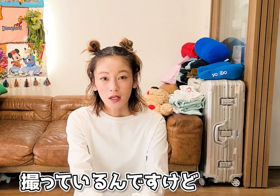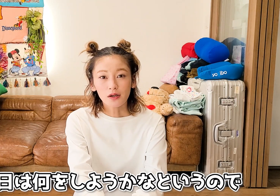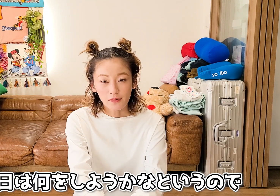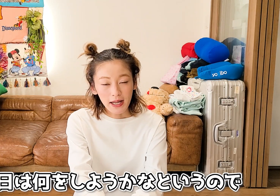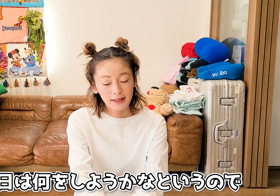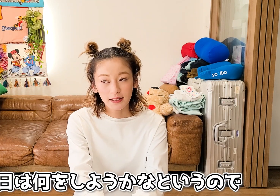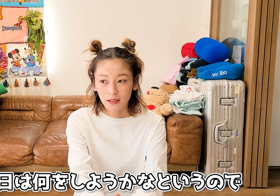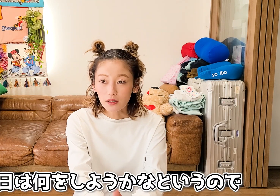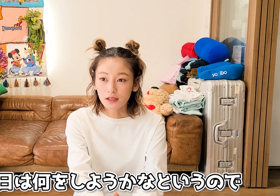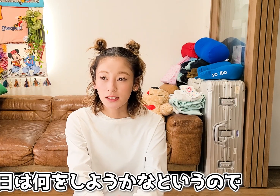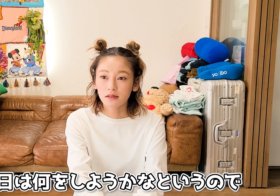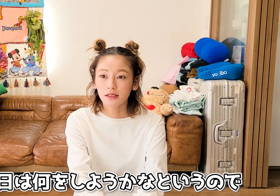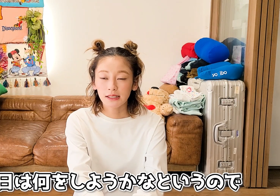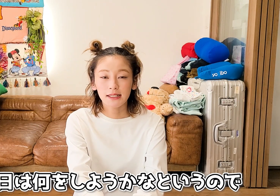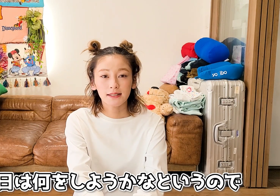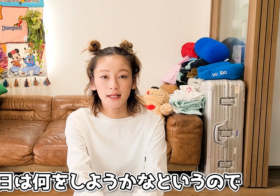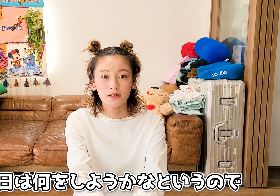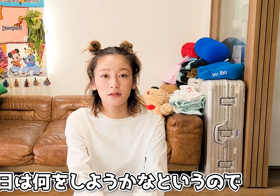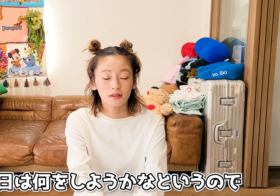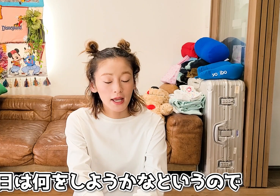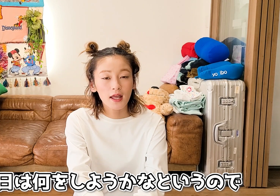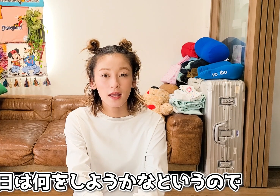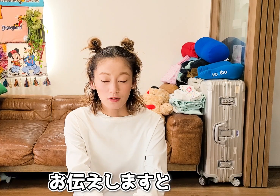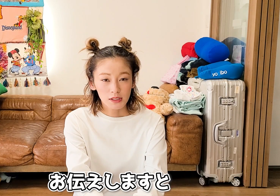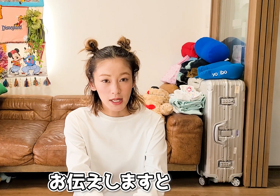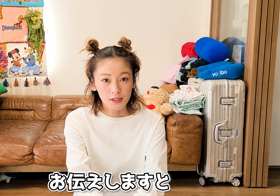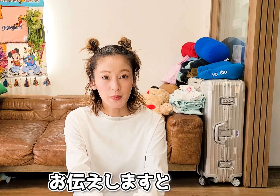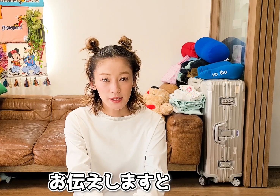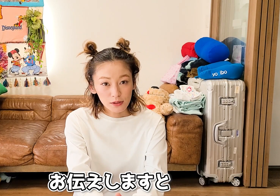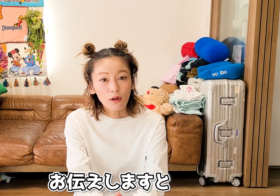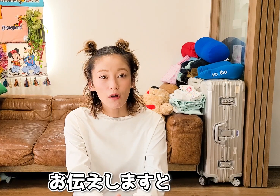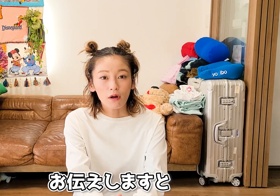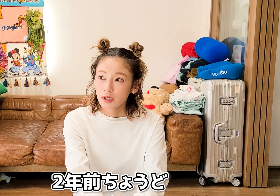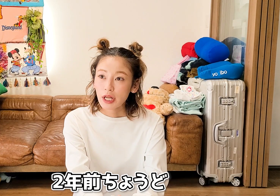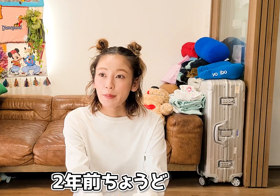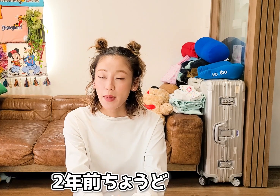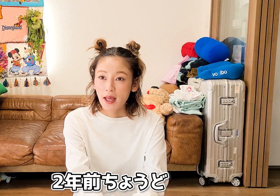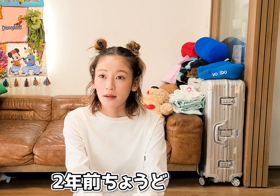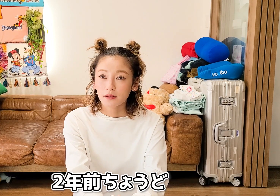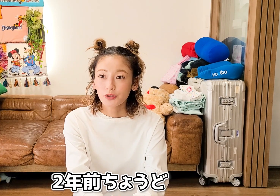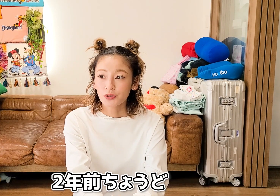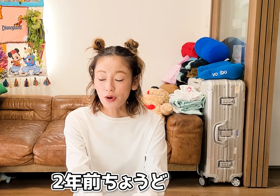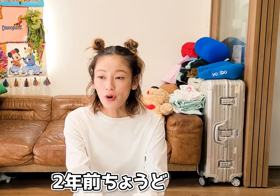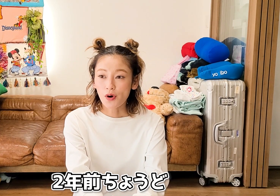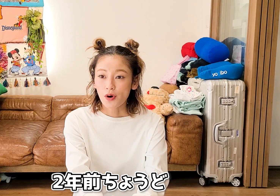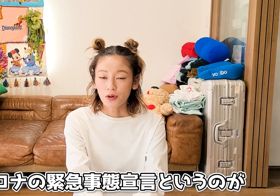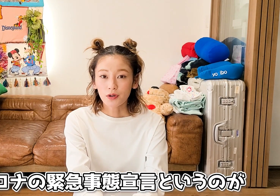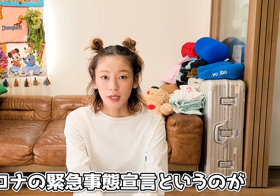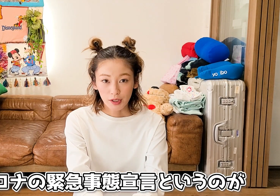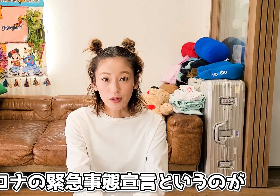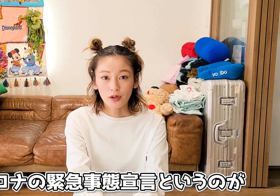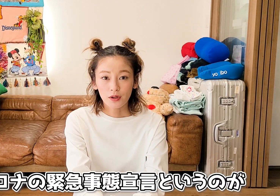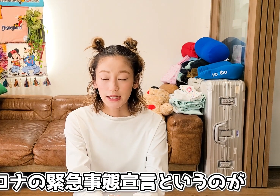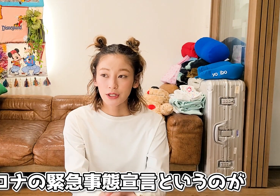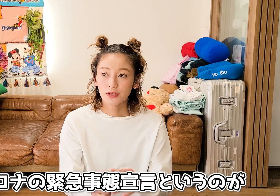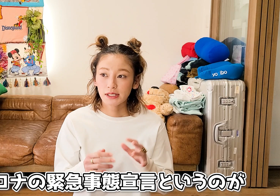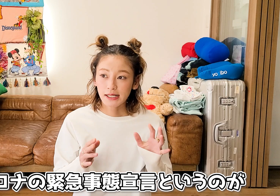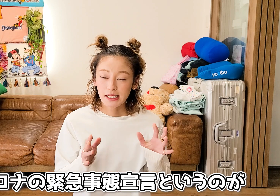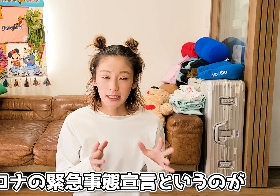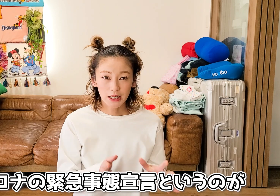今日は何をしようかなっていうのでお伝えしますと、2年前ちょうどコロナの緊急事態宣言